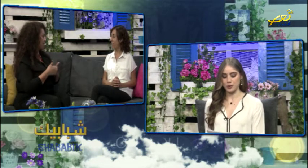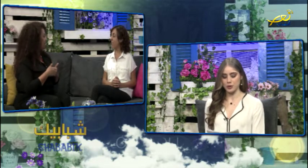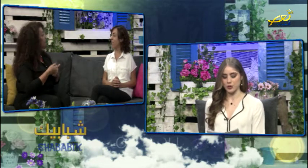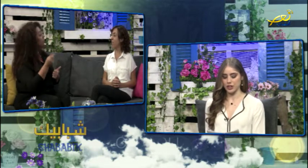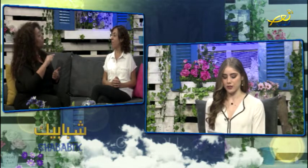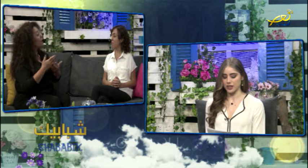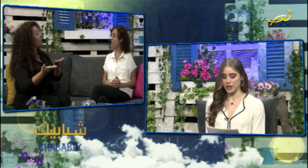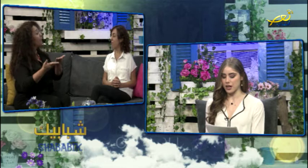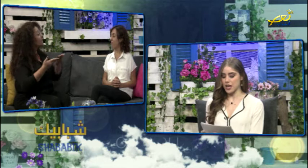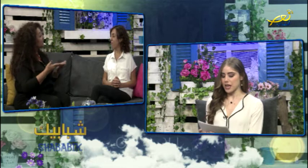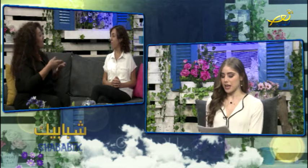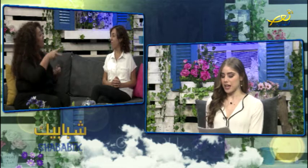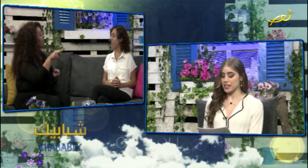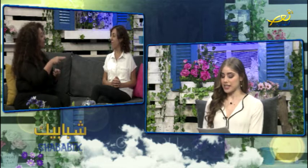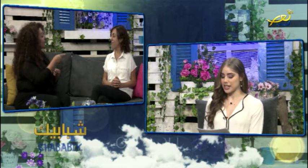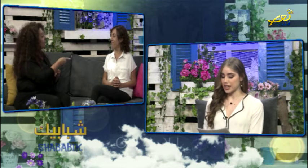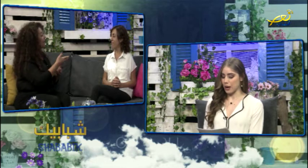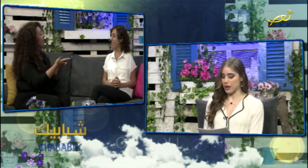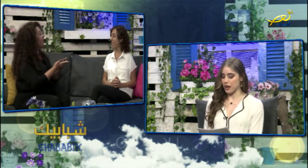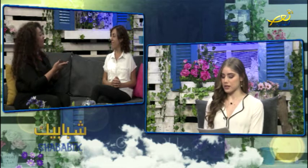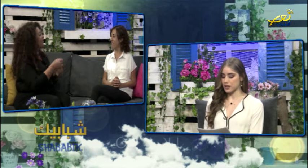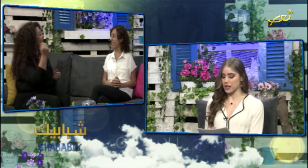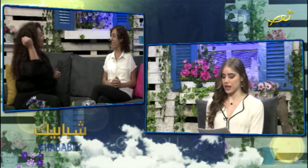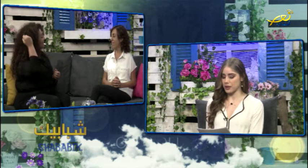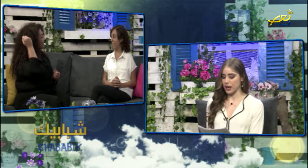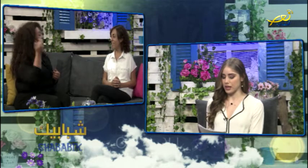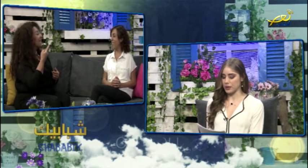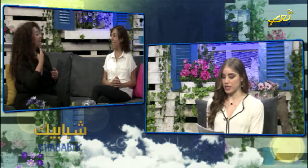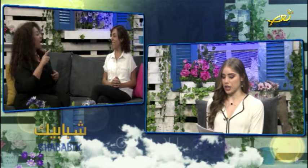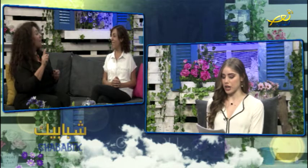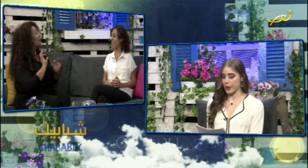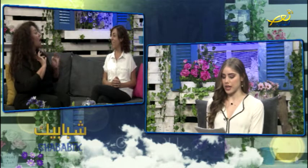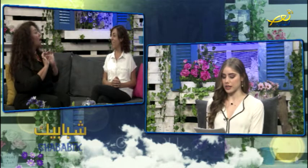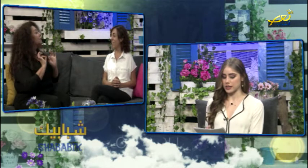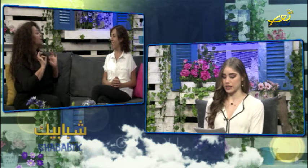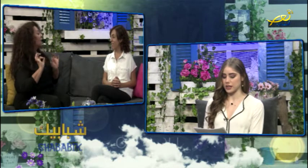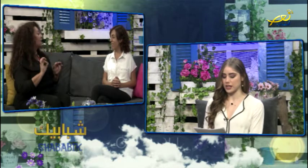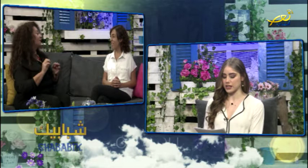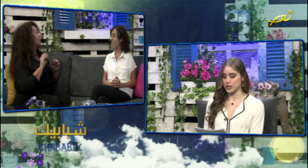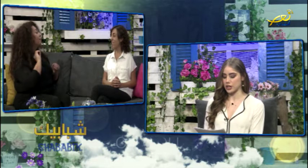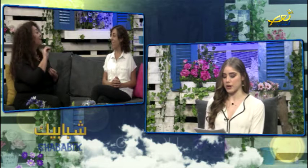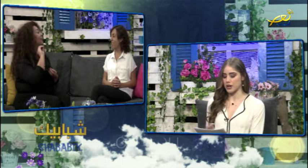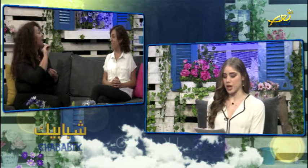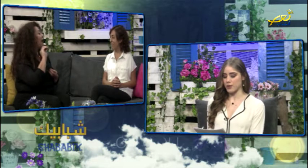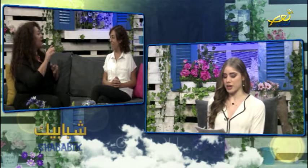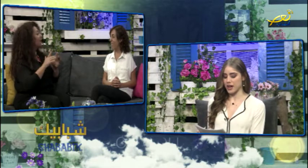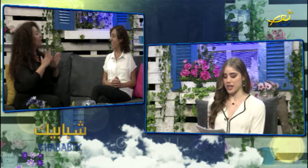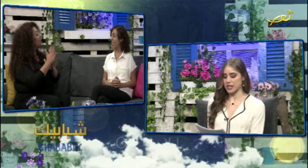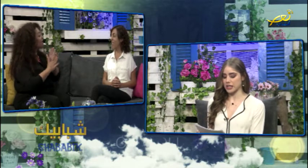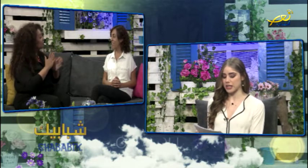بالستوديو ضيفتنا نسرين كامل، أخصائية بالتعليم الإشارة وهندسة الجبر بجمعية التدريب